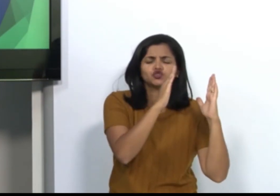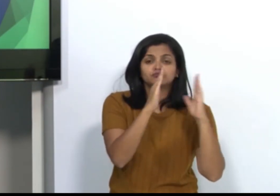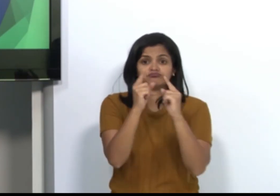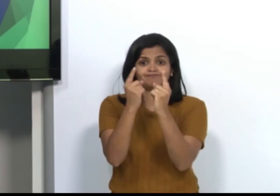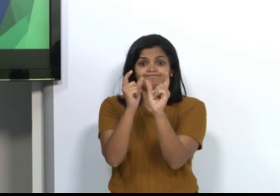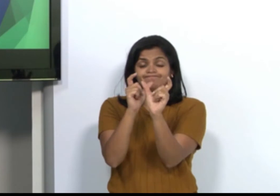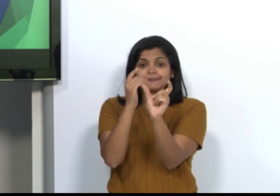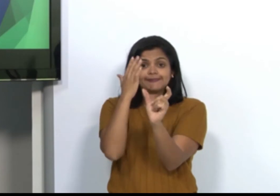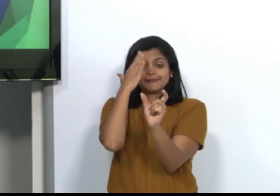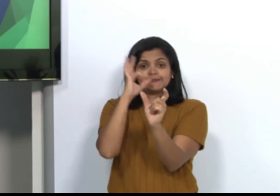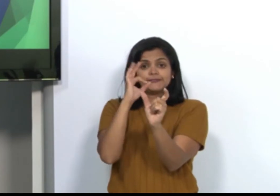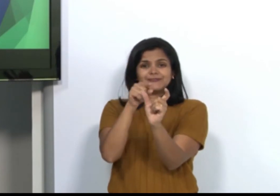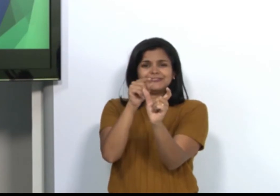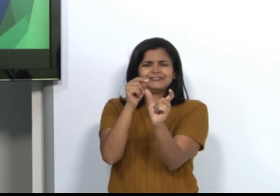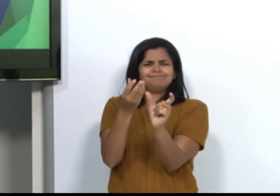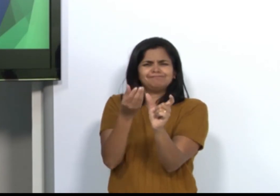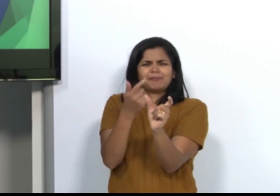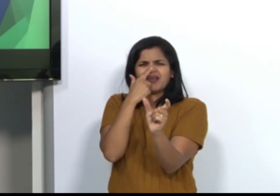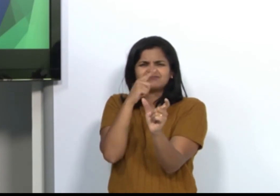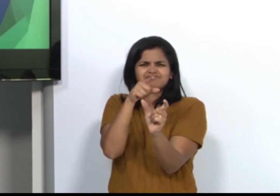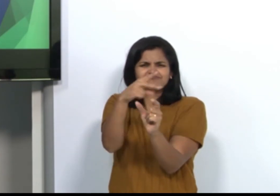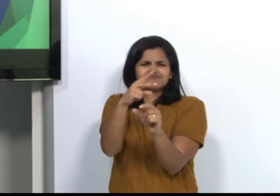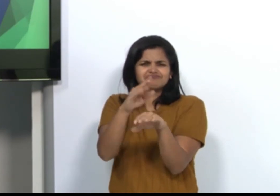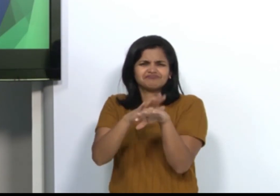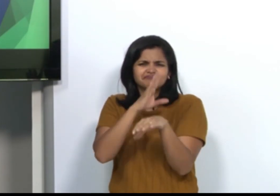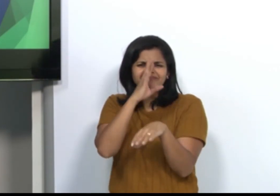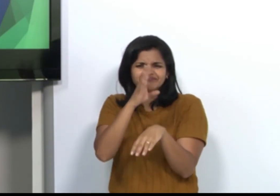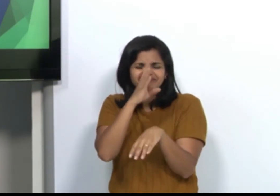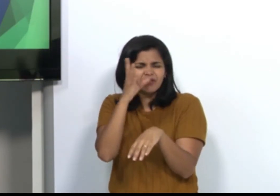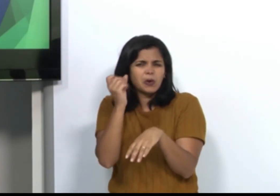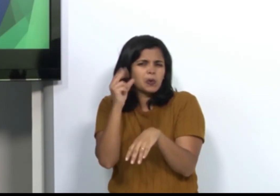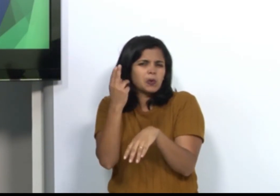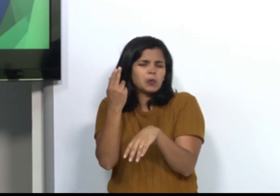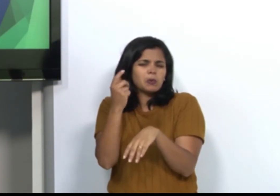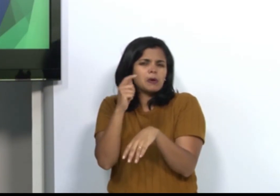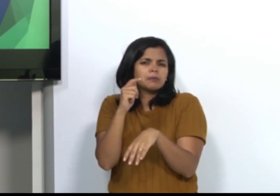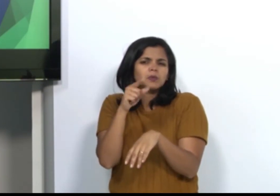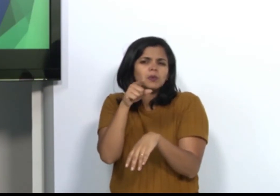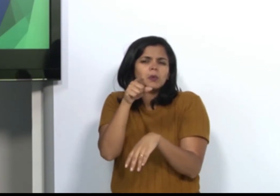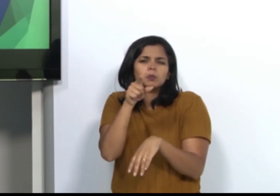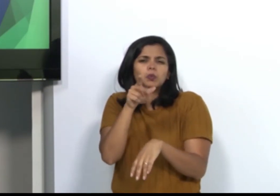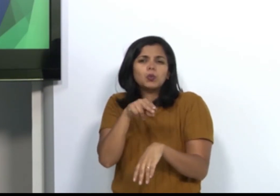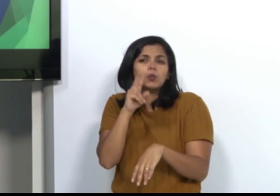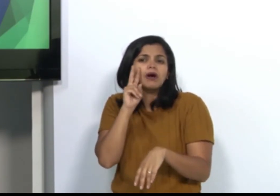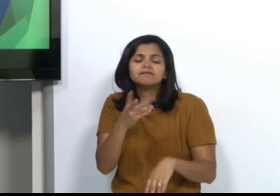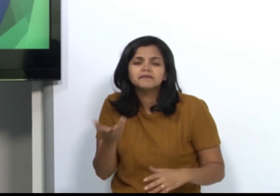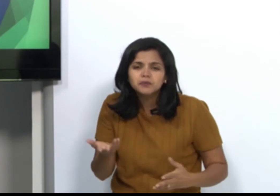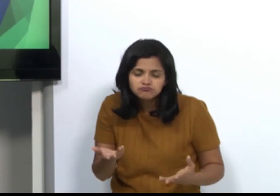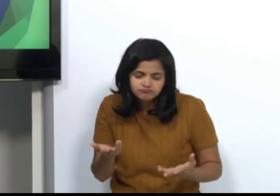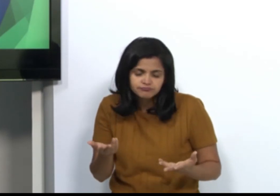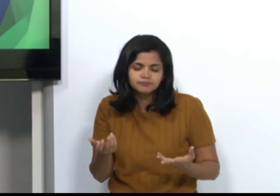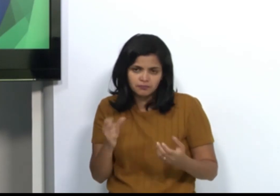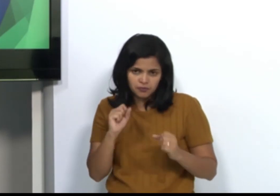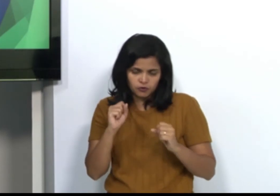a palavra não ficou clara, ou ficou de forma aleatória ali, sem significado, coloque o x, x,